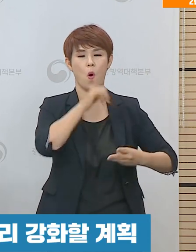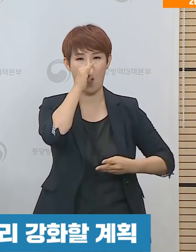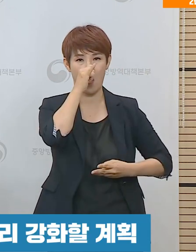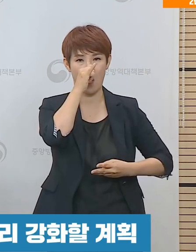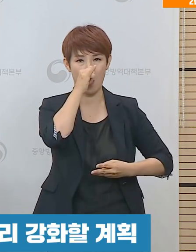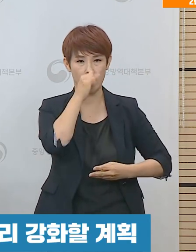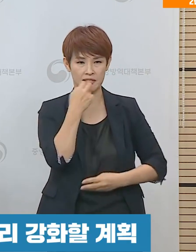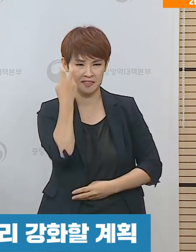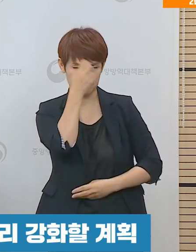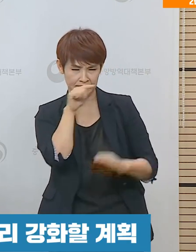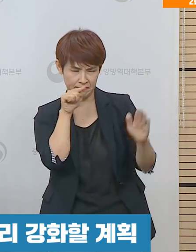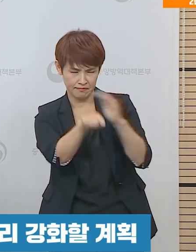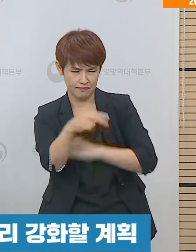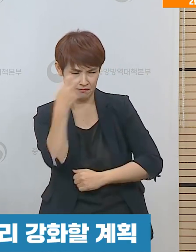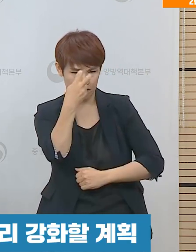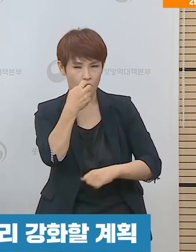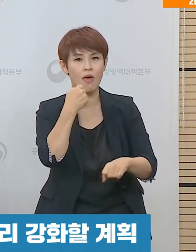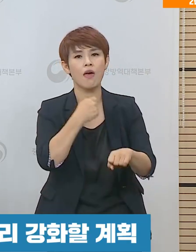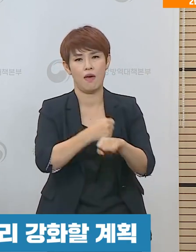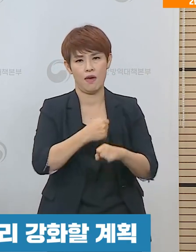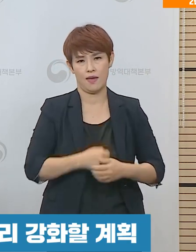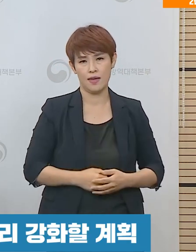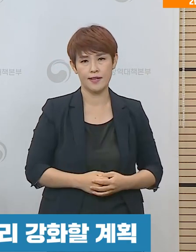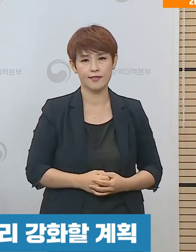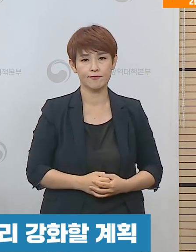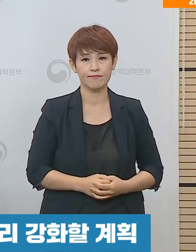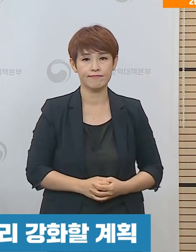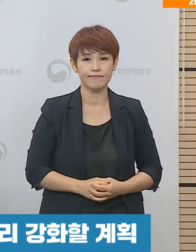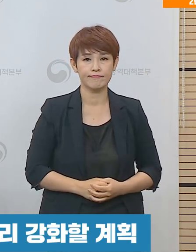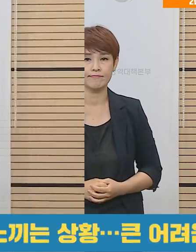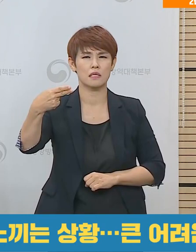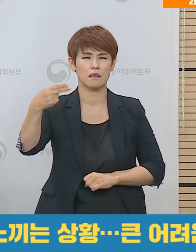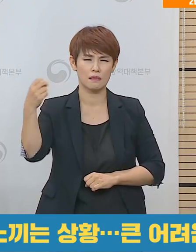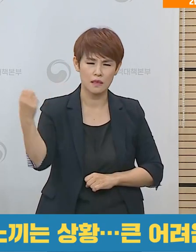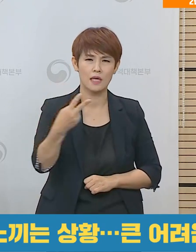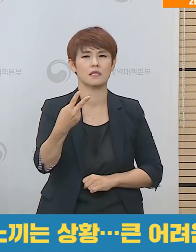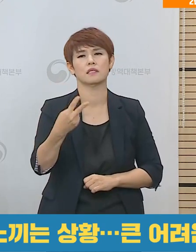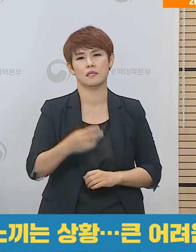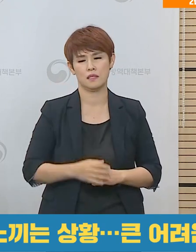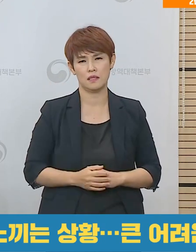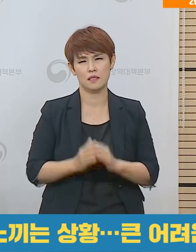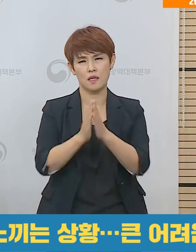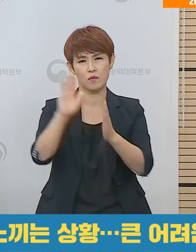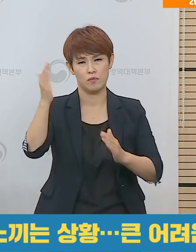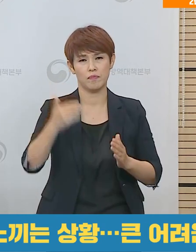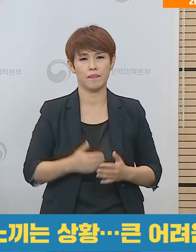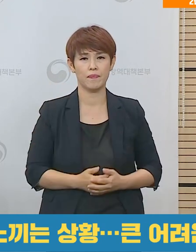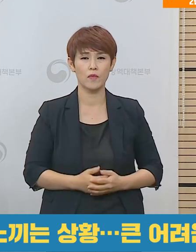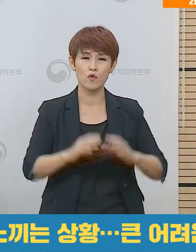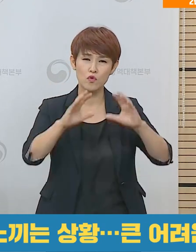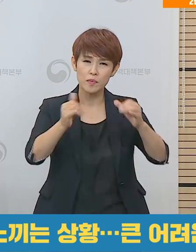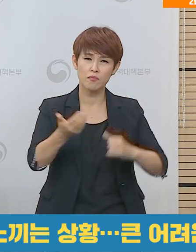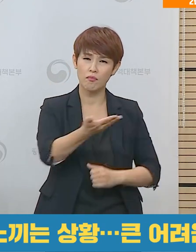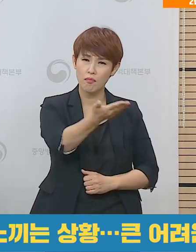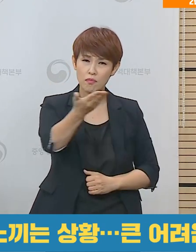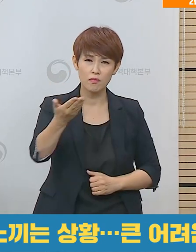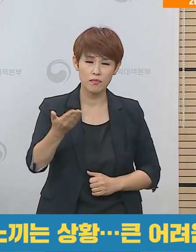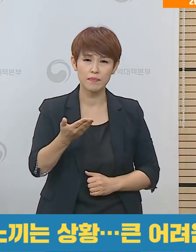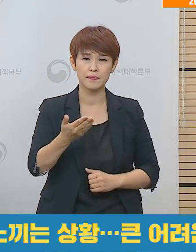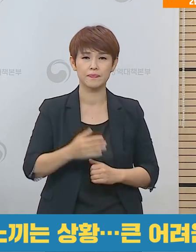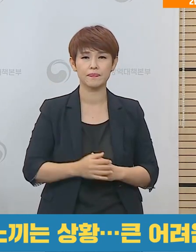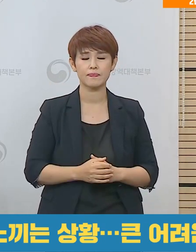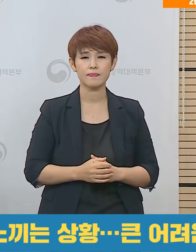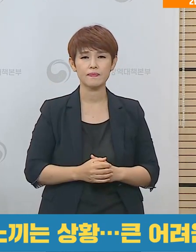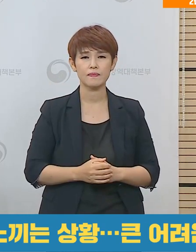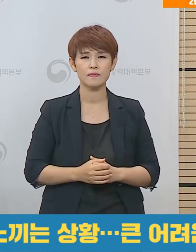집중적인 점검과 관리를 강화할 계획으로 있습니다. 일부 국민 개개인 분들 중에는 거리